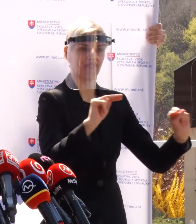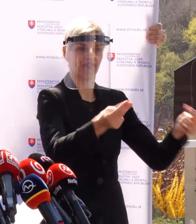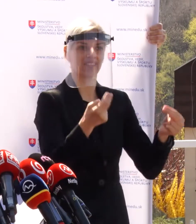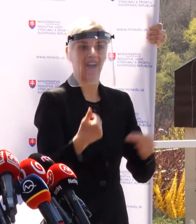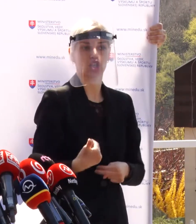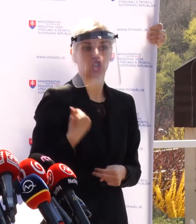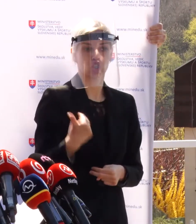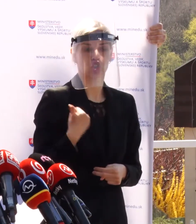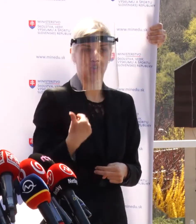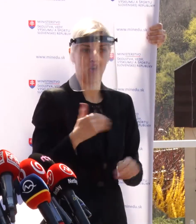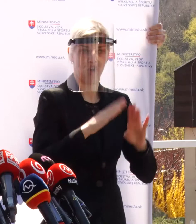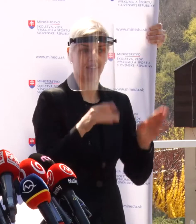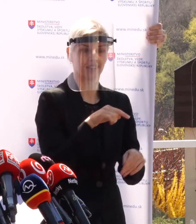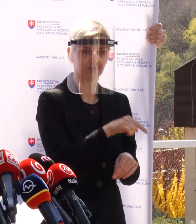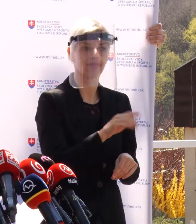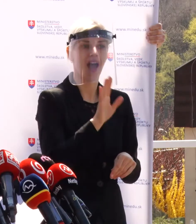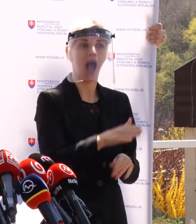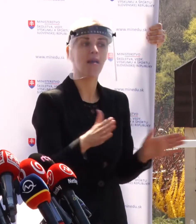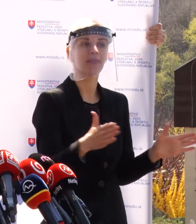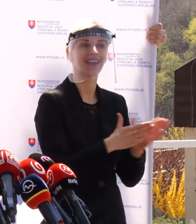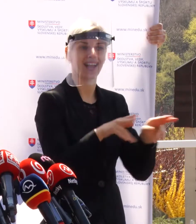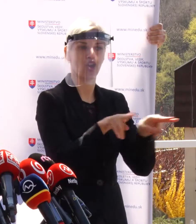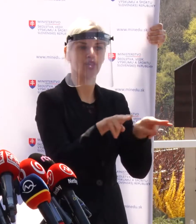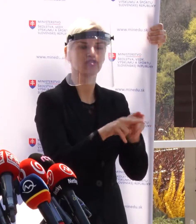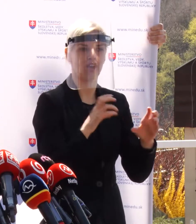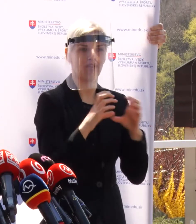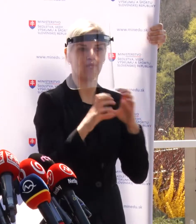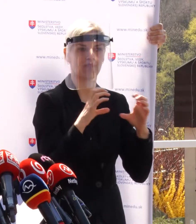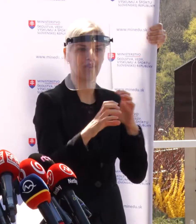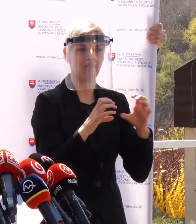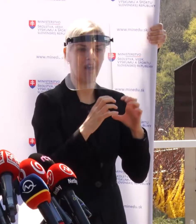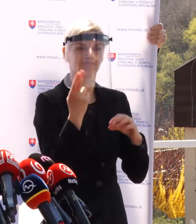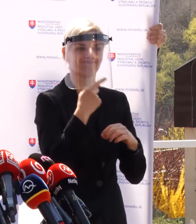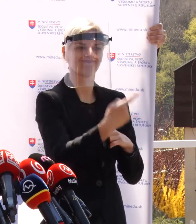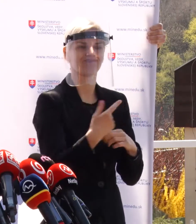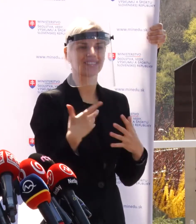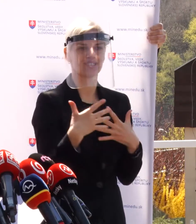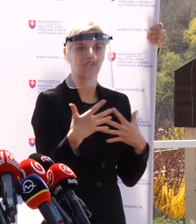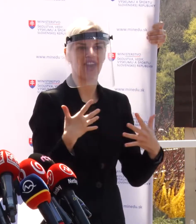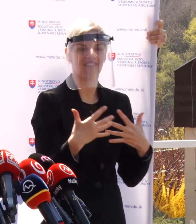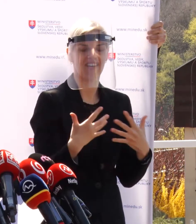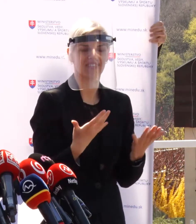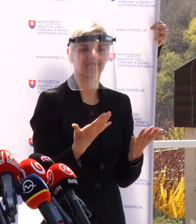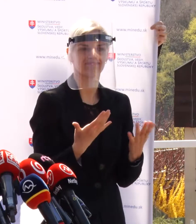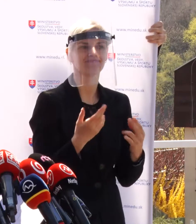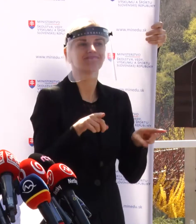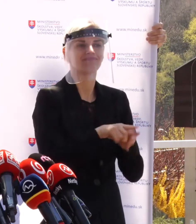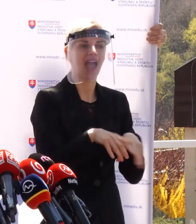školy, aby s rodičmi komunikovali, aby navzájom boli k sebe zhovievaví, aby navzájom